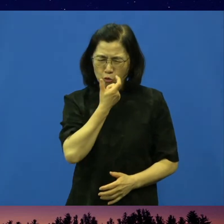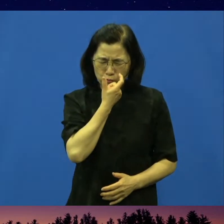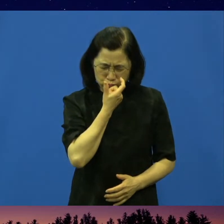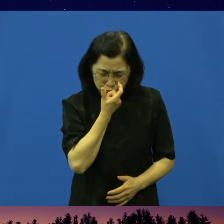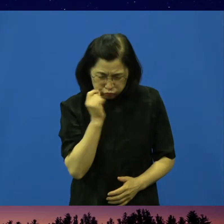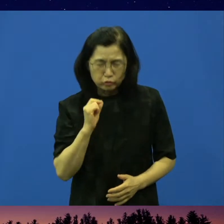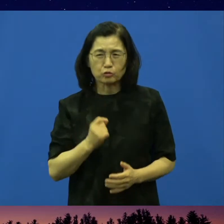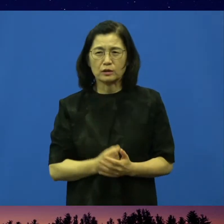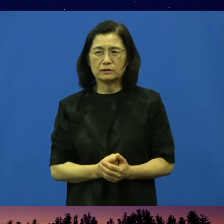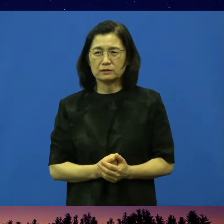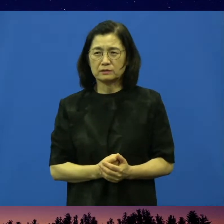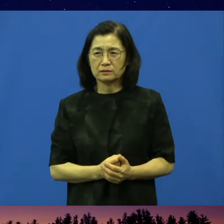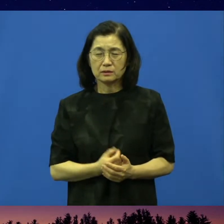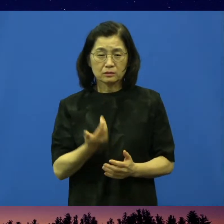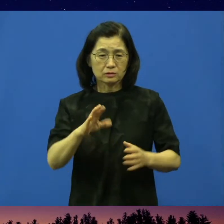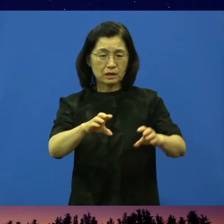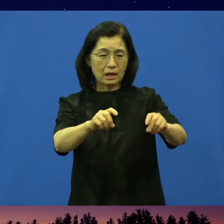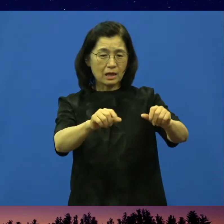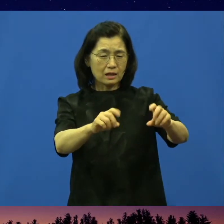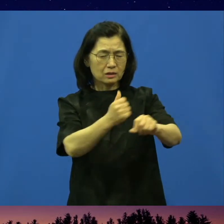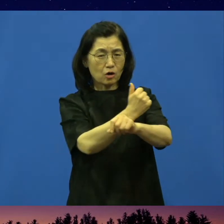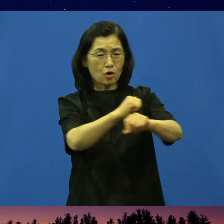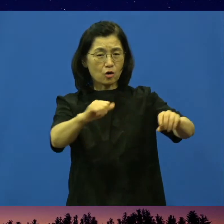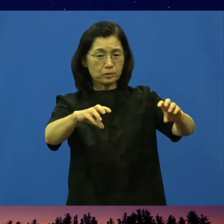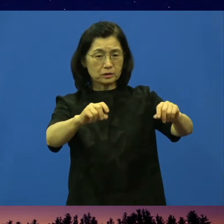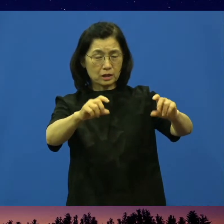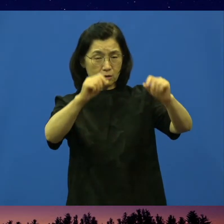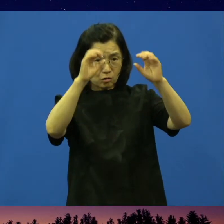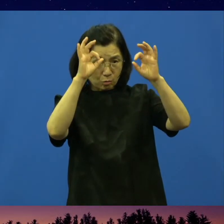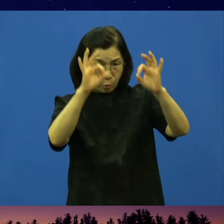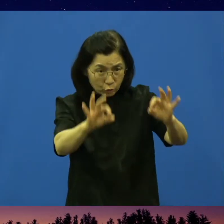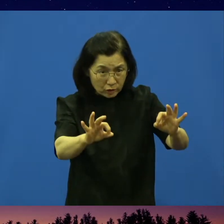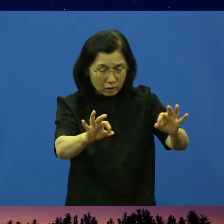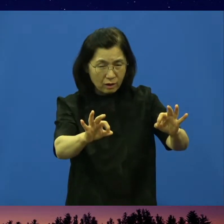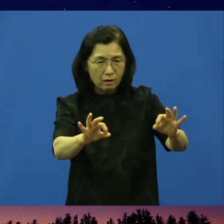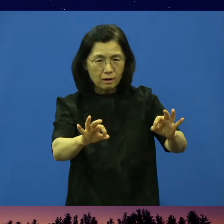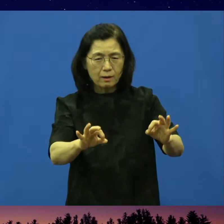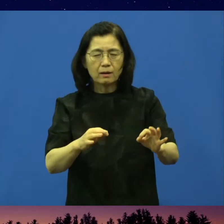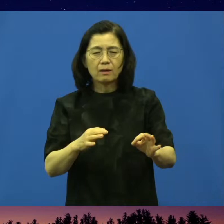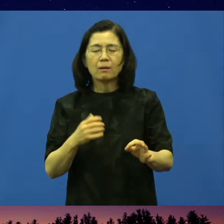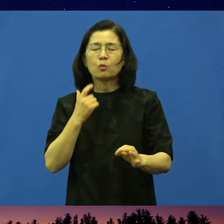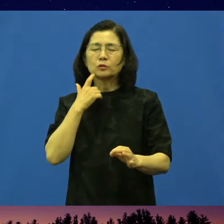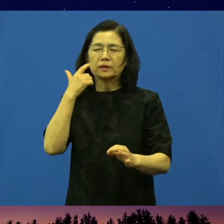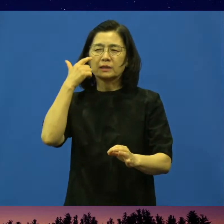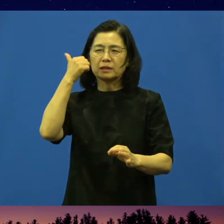상상할 수 없는 일. 근데 그때 믿음을 주셨어요. 제 안에 믿음을 주셨어요.